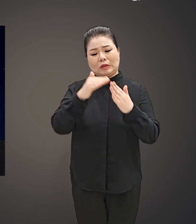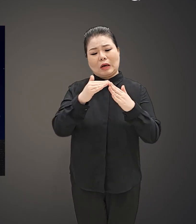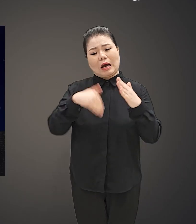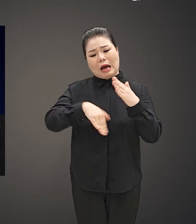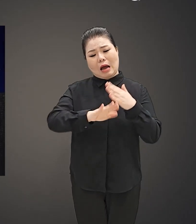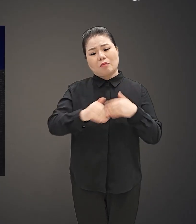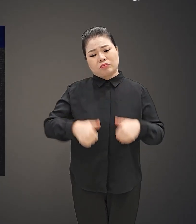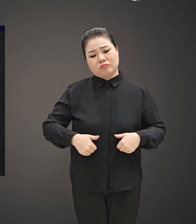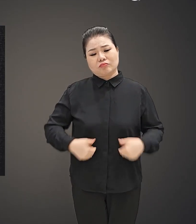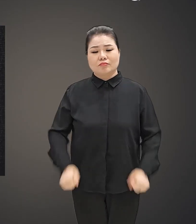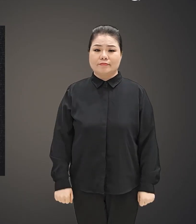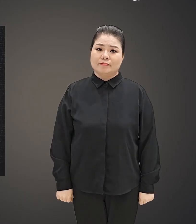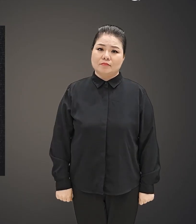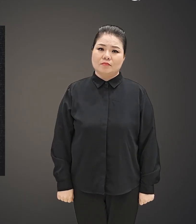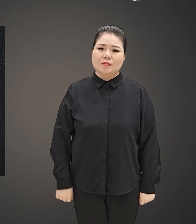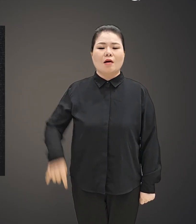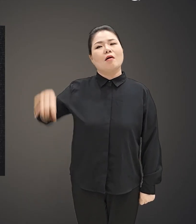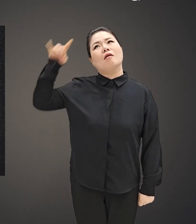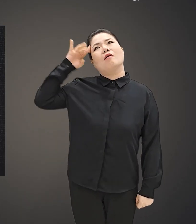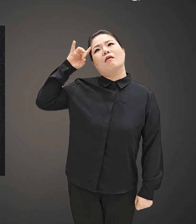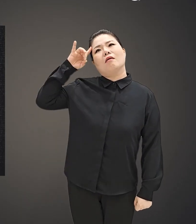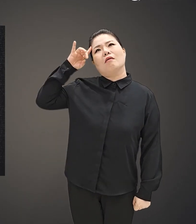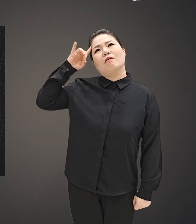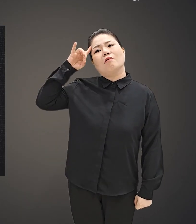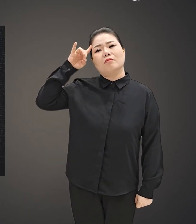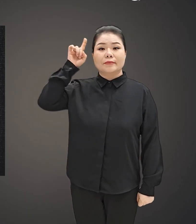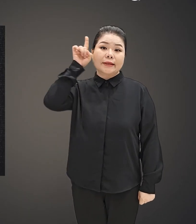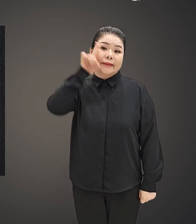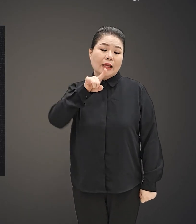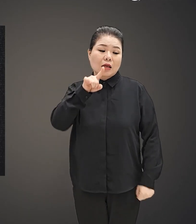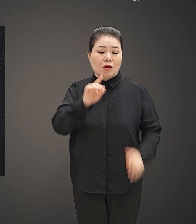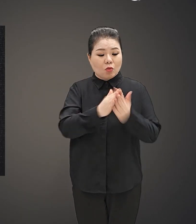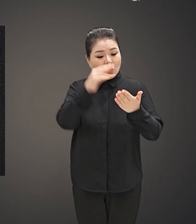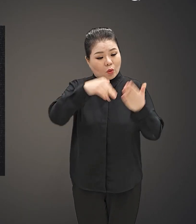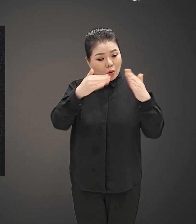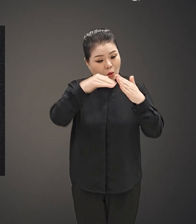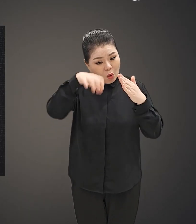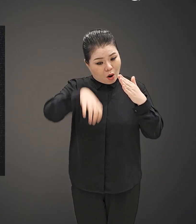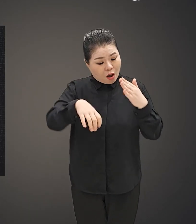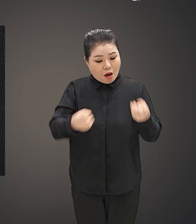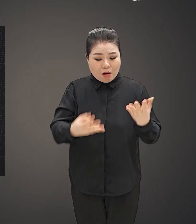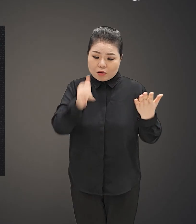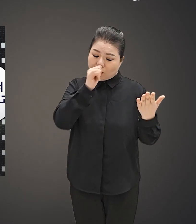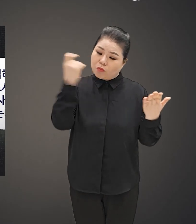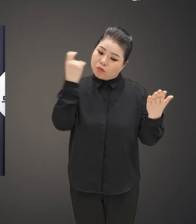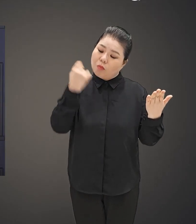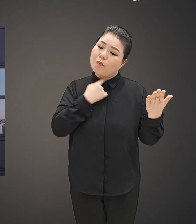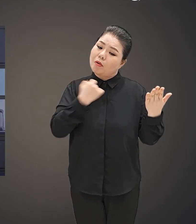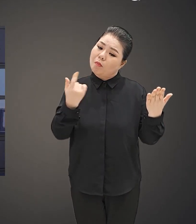가야겠군. 심심하다. 내일 도서관에서 무슨 행사가 있다고 했는데.